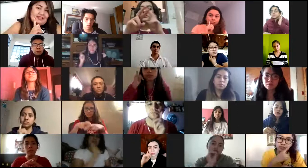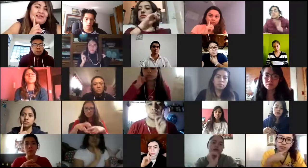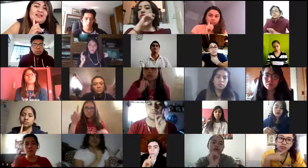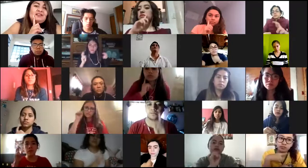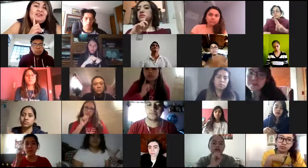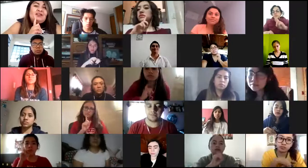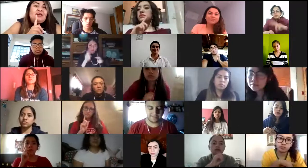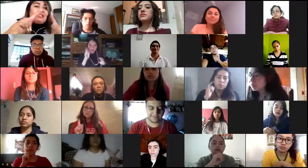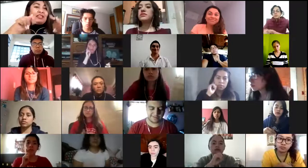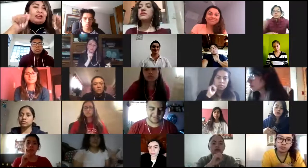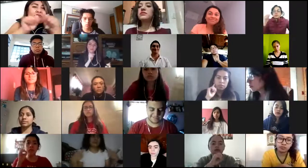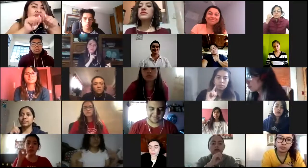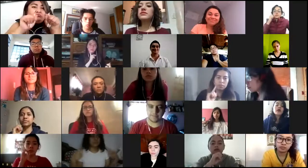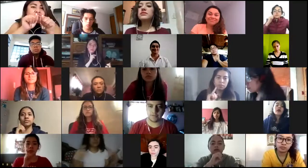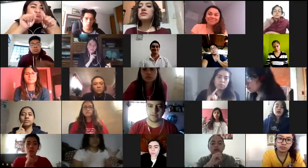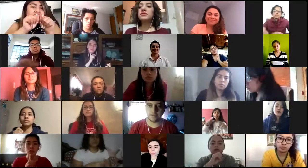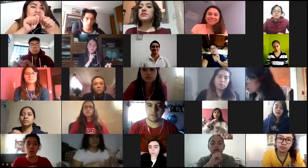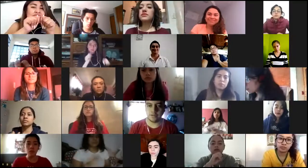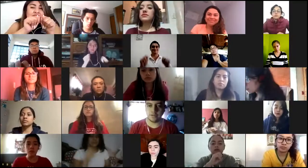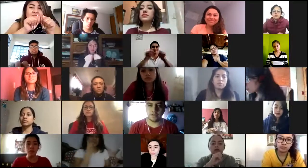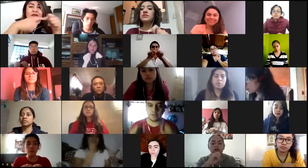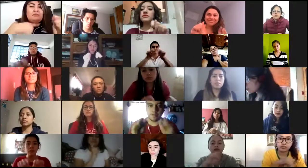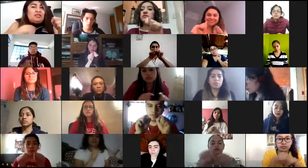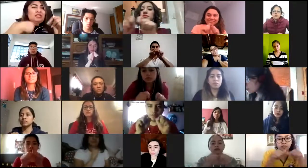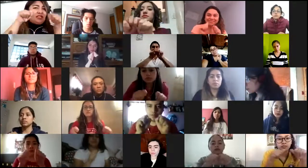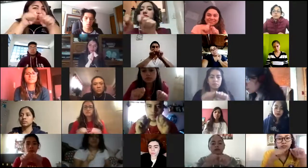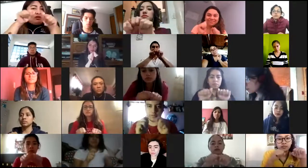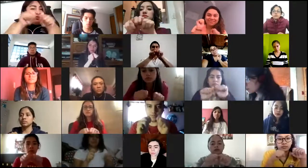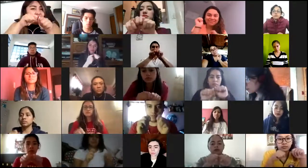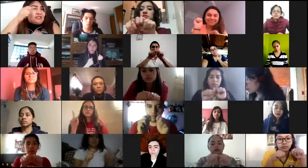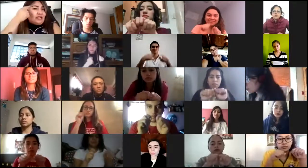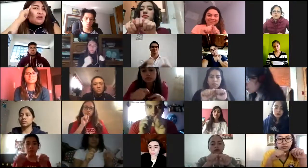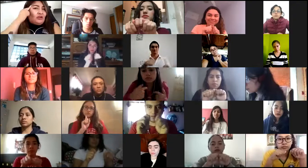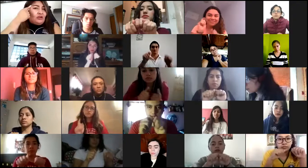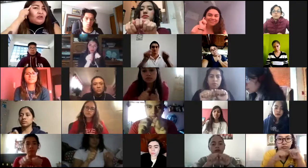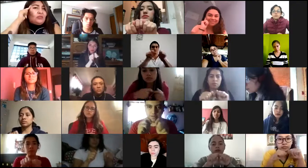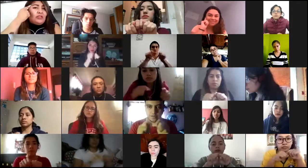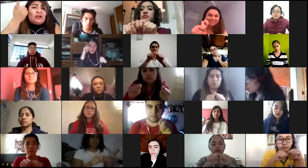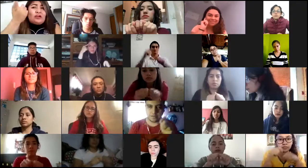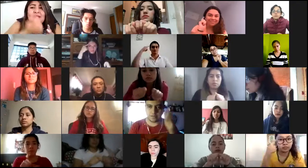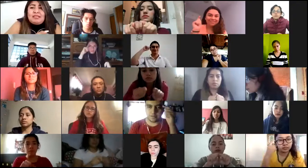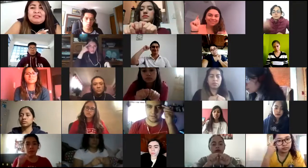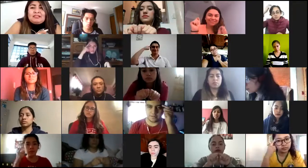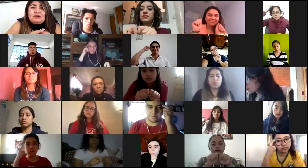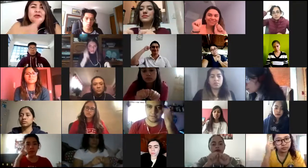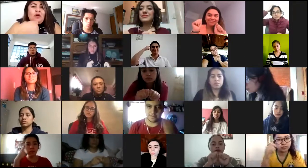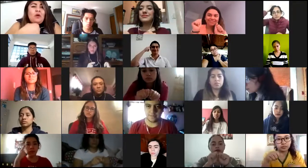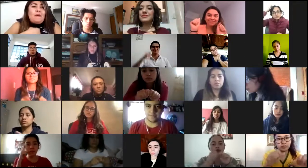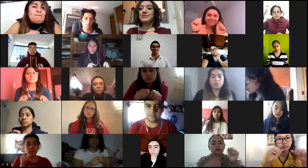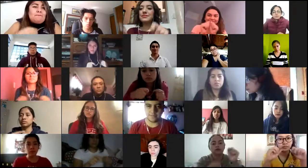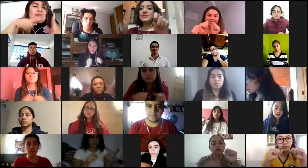Maestra, ¿no? Tío. Mi tío se enojó. ¿Cómo digo que mi tía se